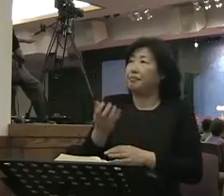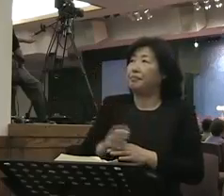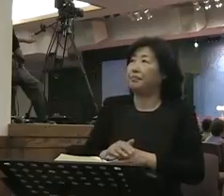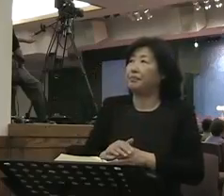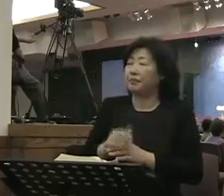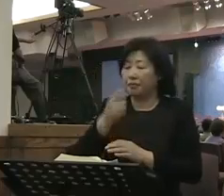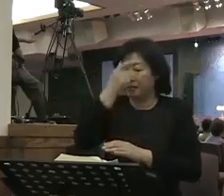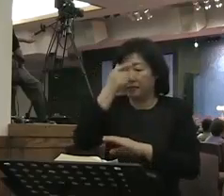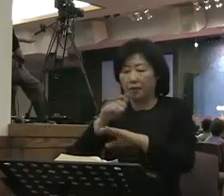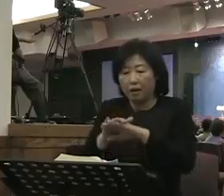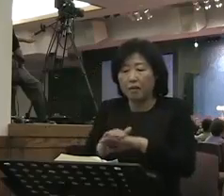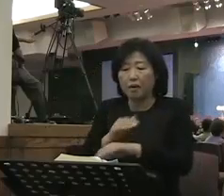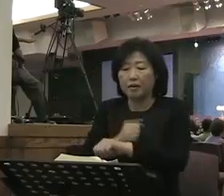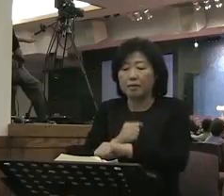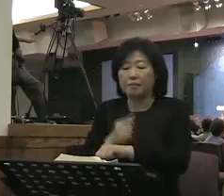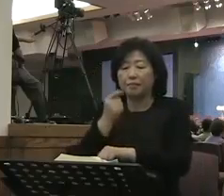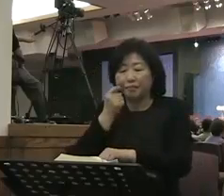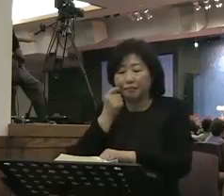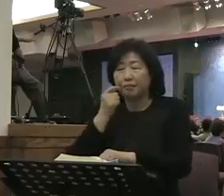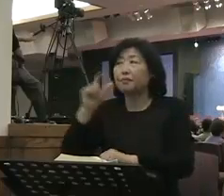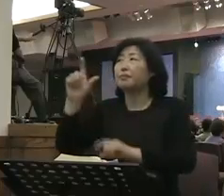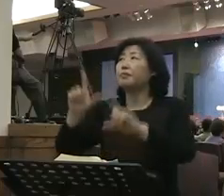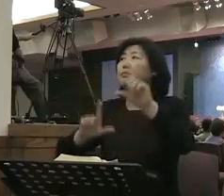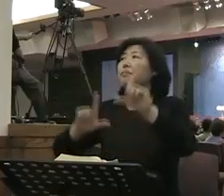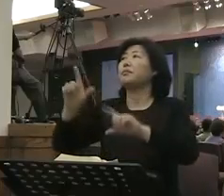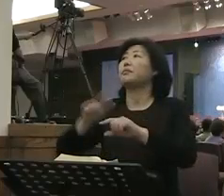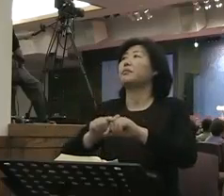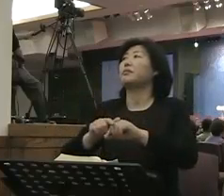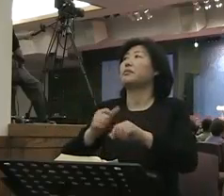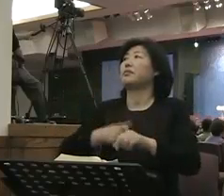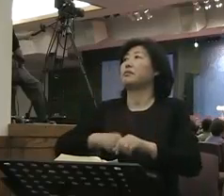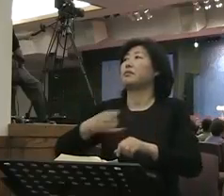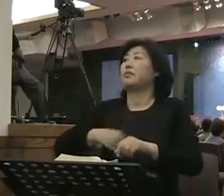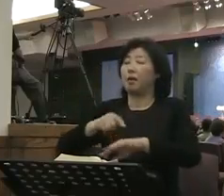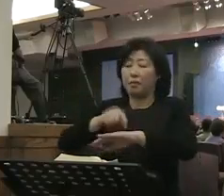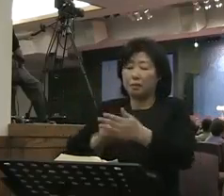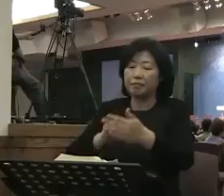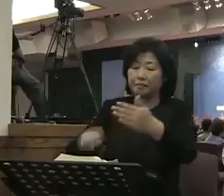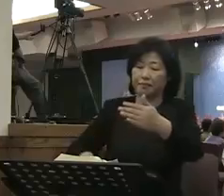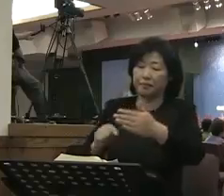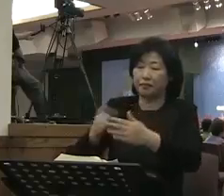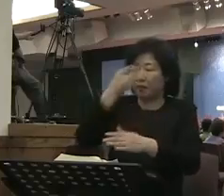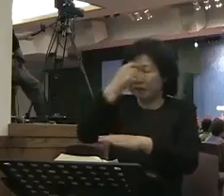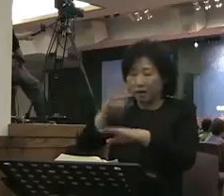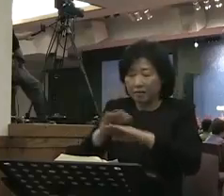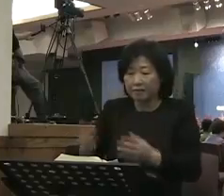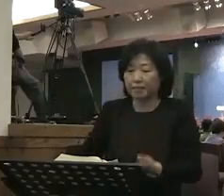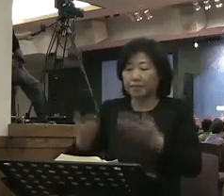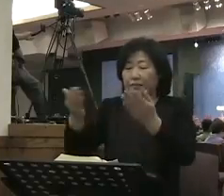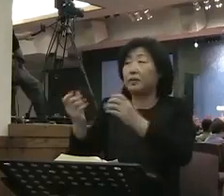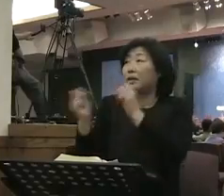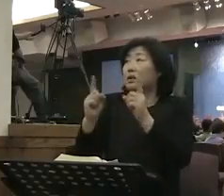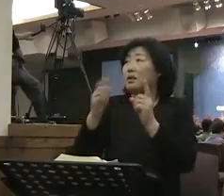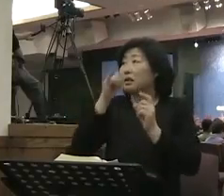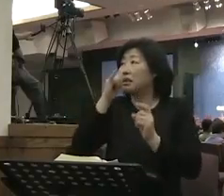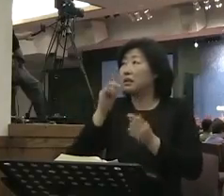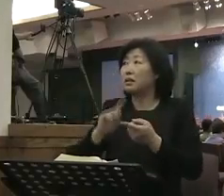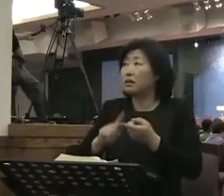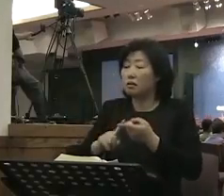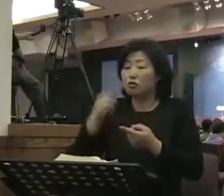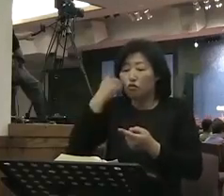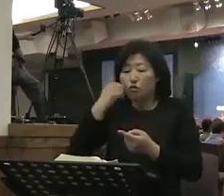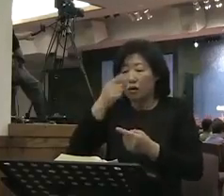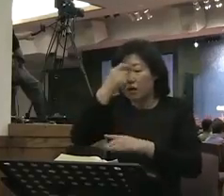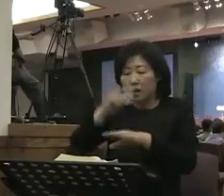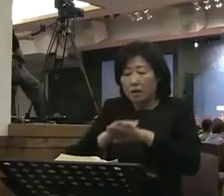못해서 저런 현상이 일어나는 거예요. 우리 자녀들 마음속에도 예배 드리고자 하는 마음이 살아있는데